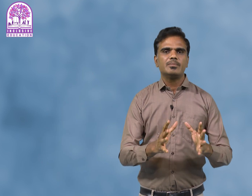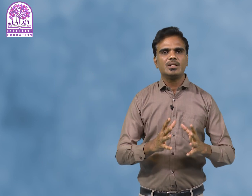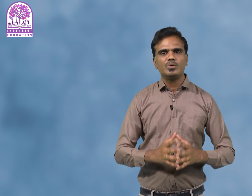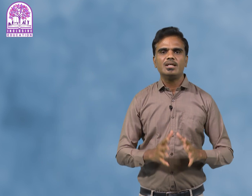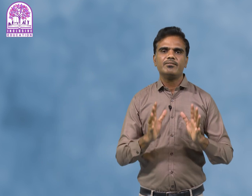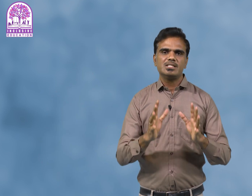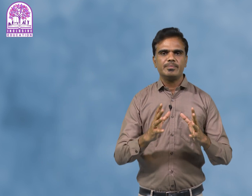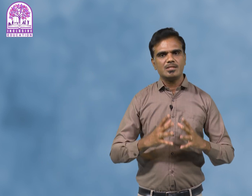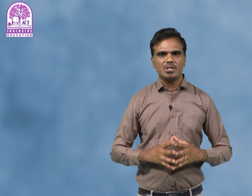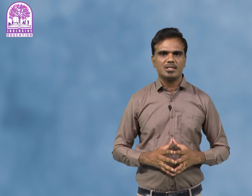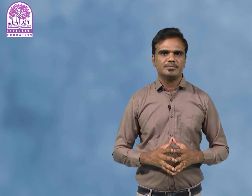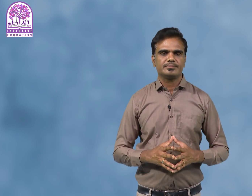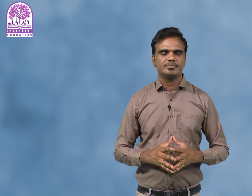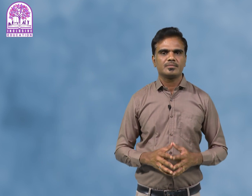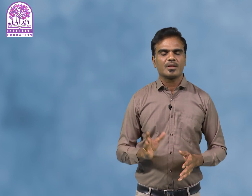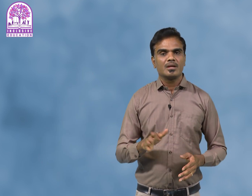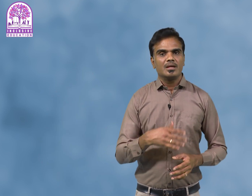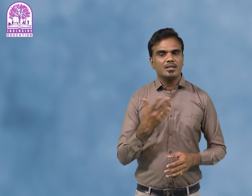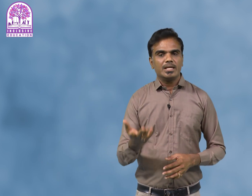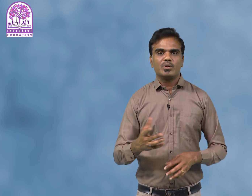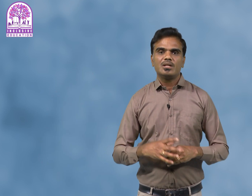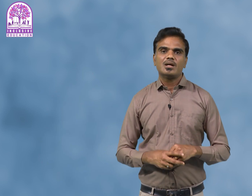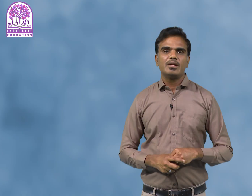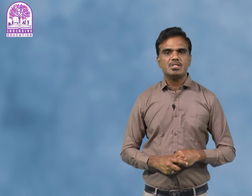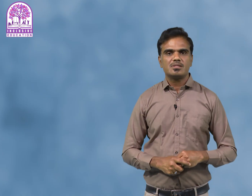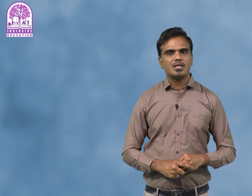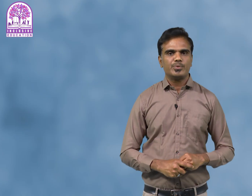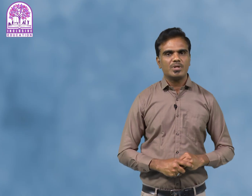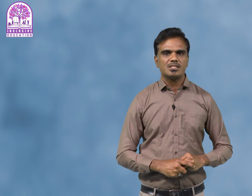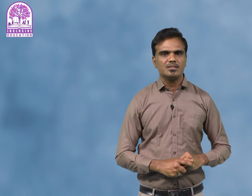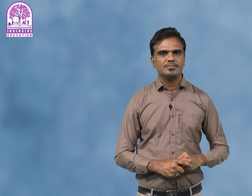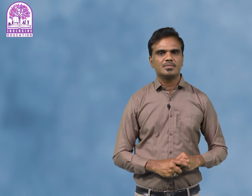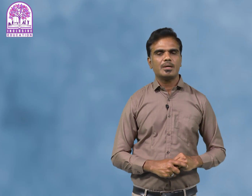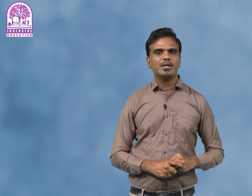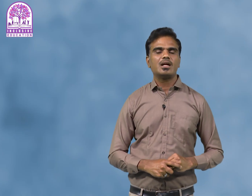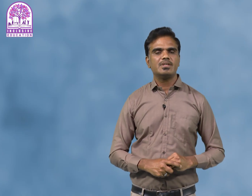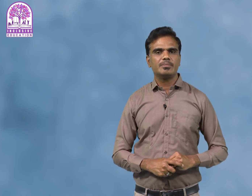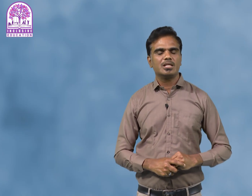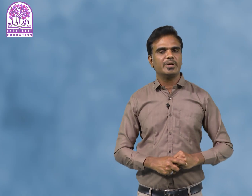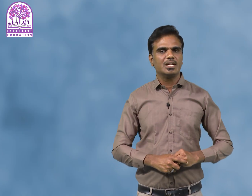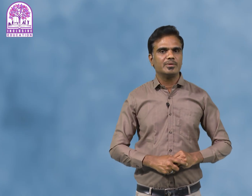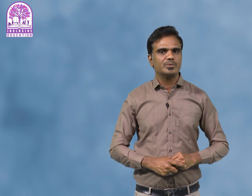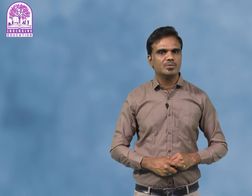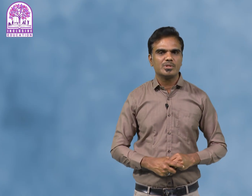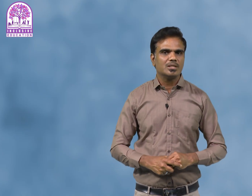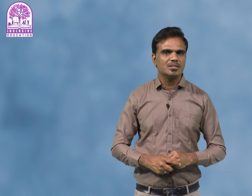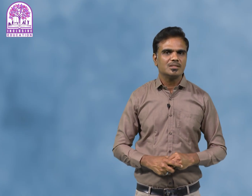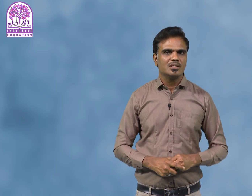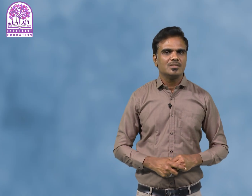வெஜிடபிளில் உள்ள வெஜ் மீல் சொல்லியிருக்கேன். இதே உங்களுக்கு நான்வெஜ்ஜில் சாப்பிட்ணுன்னு ஆசை, அப்போ நான்வெஜ் அப்படிங்கிறப்ப என்னென்ன வரும் சொல்லுங்கள்.